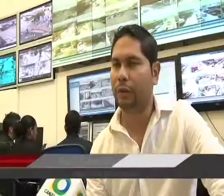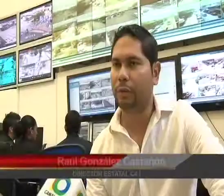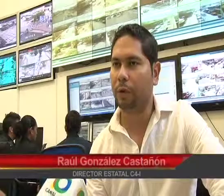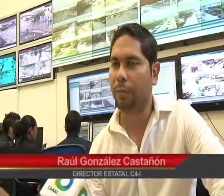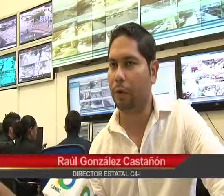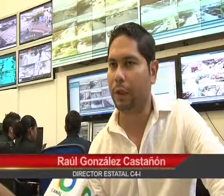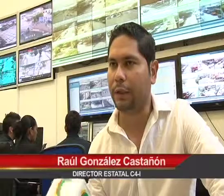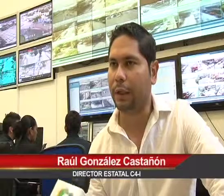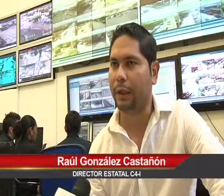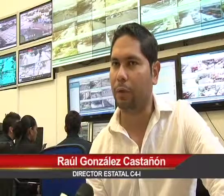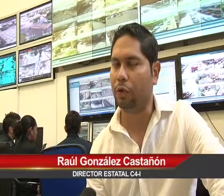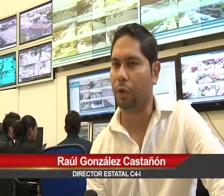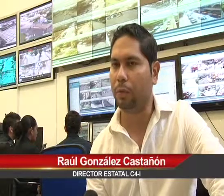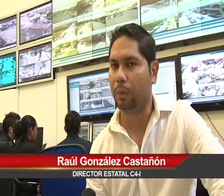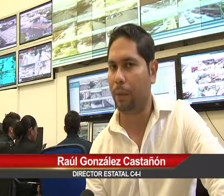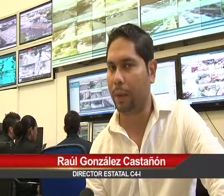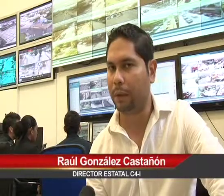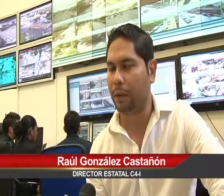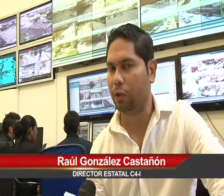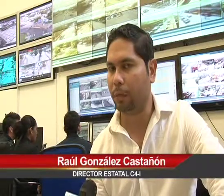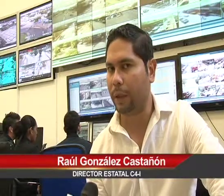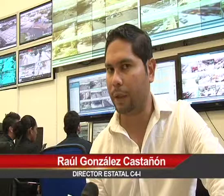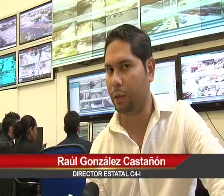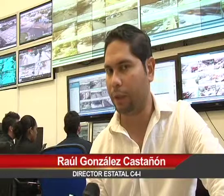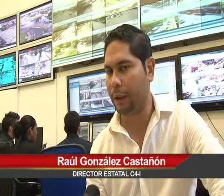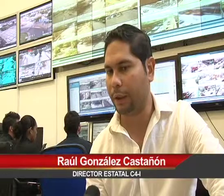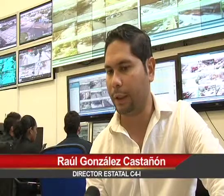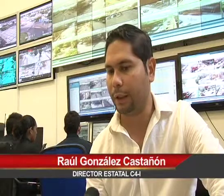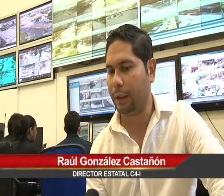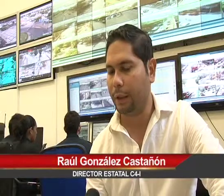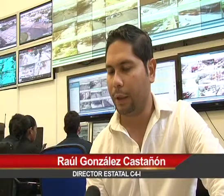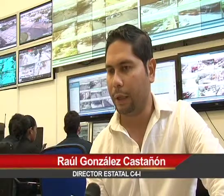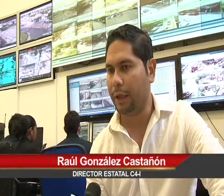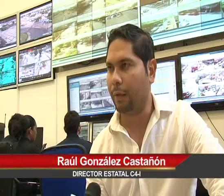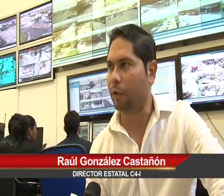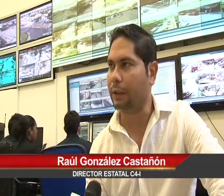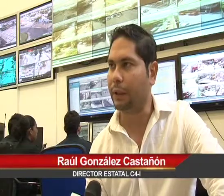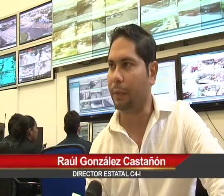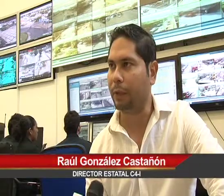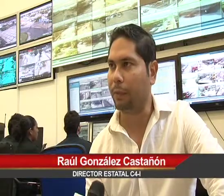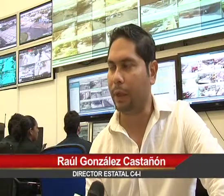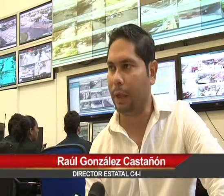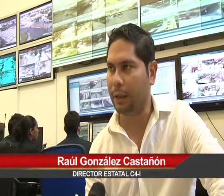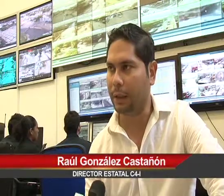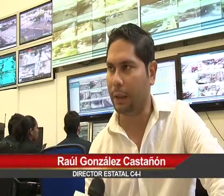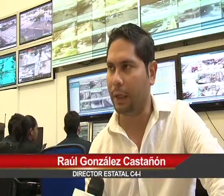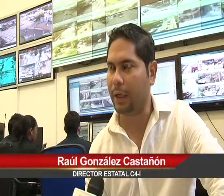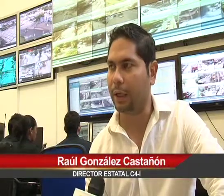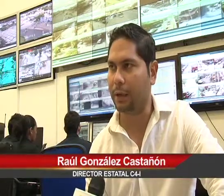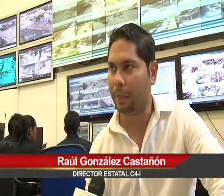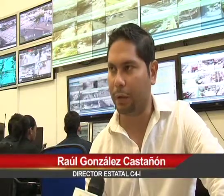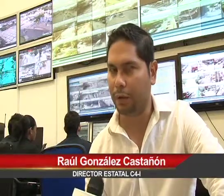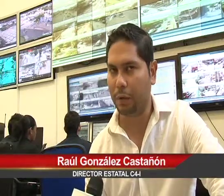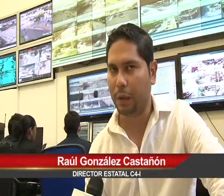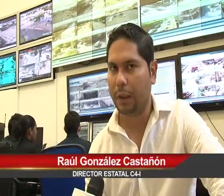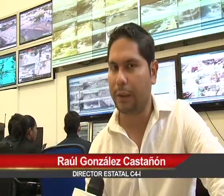es muy importante la inclusión por parte de los compañeros en las labores de videovigilancia, en el área de despacho. Es